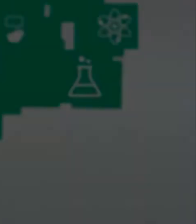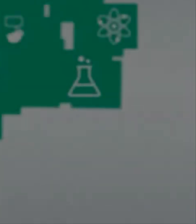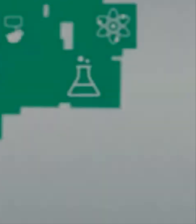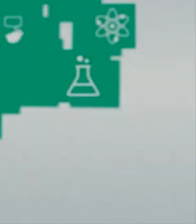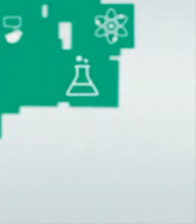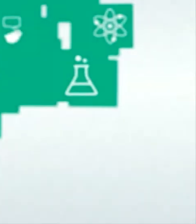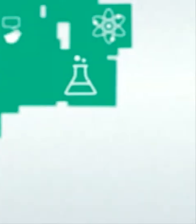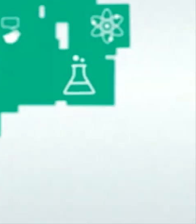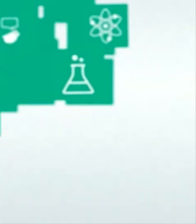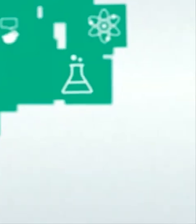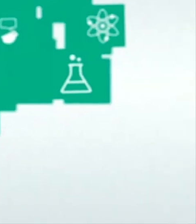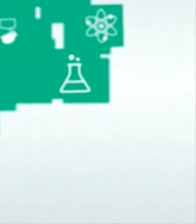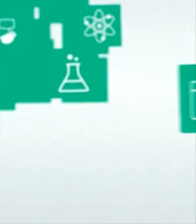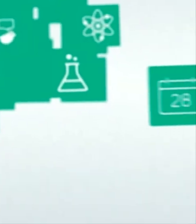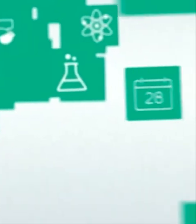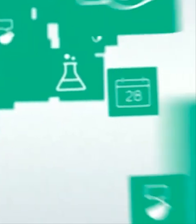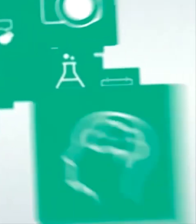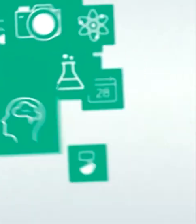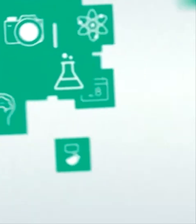E aí